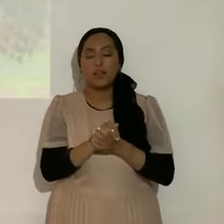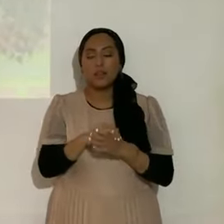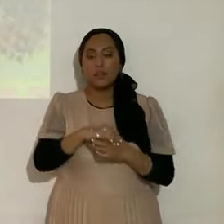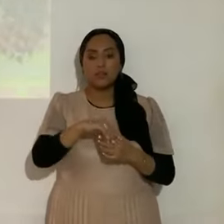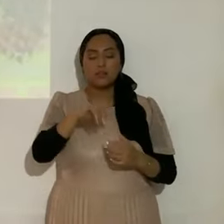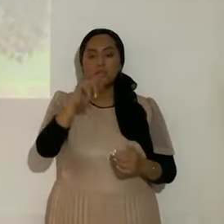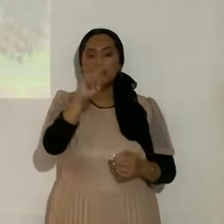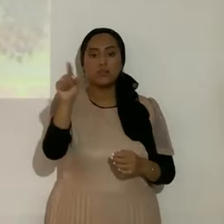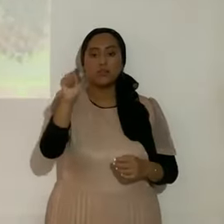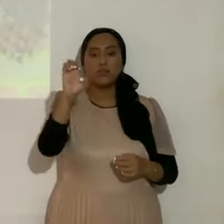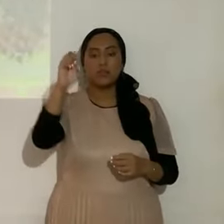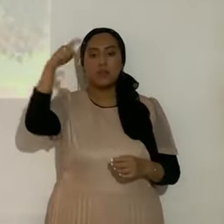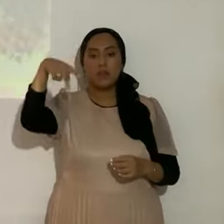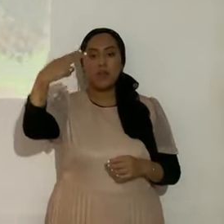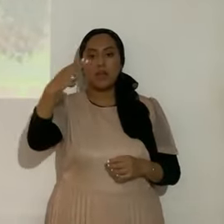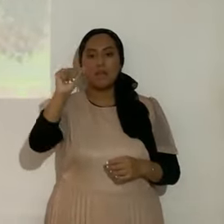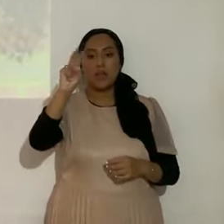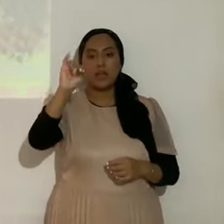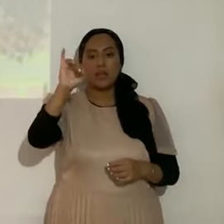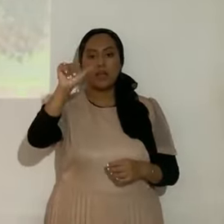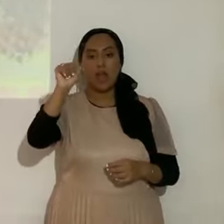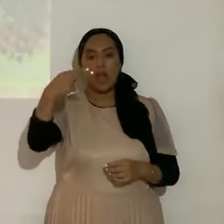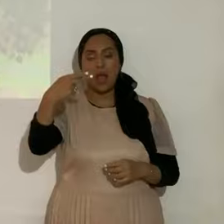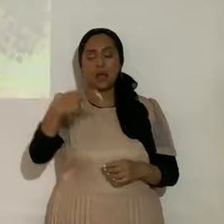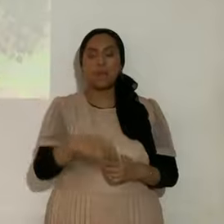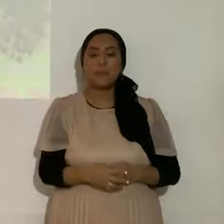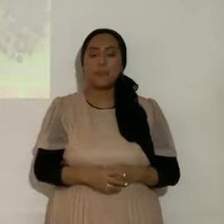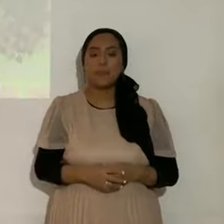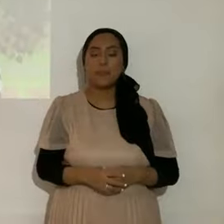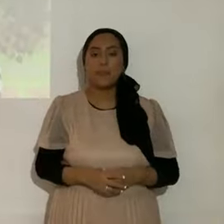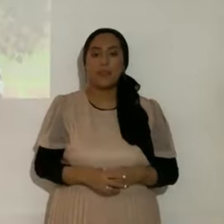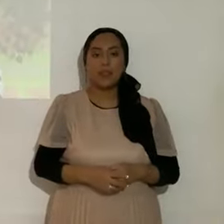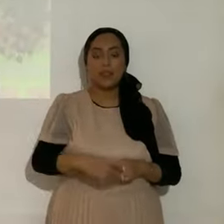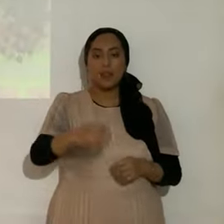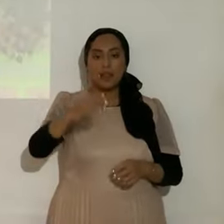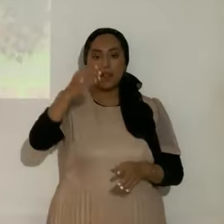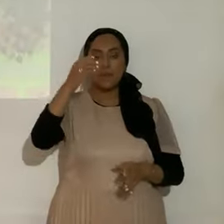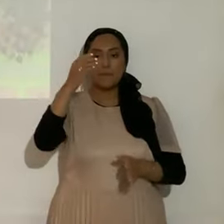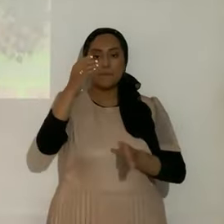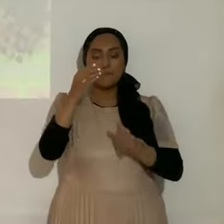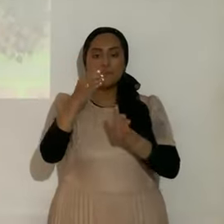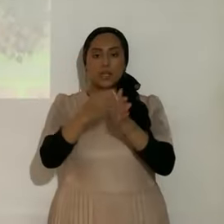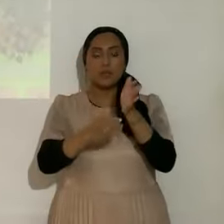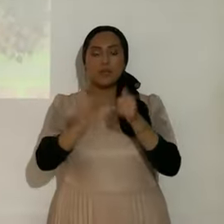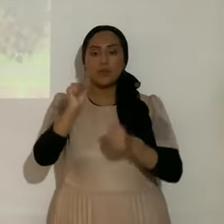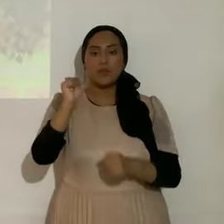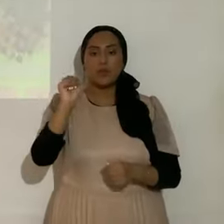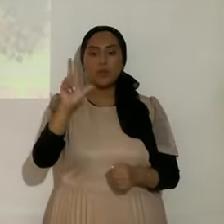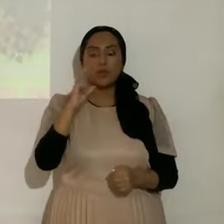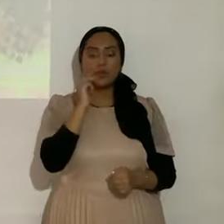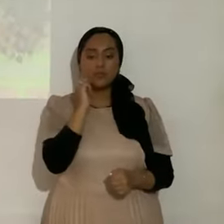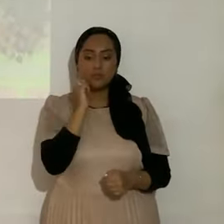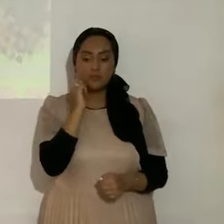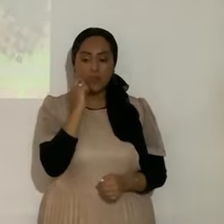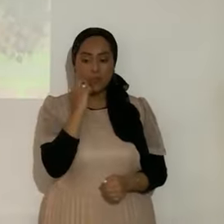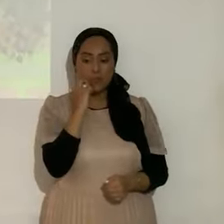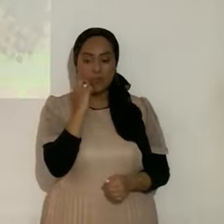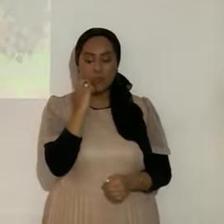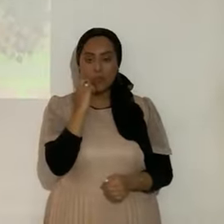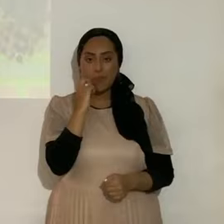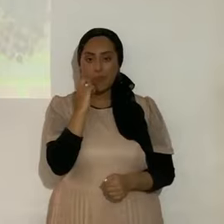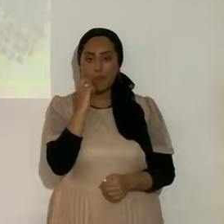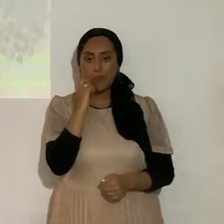Vamos al libro de Sofonías, por favor, hermanos. Y vamos a leer el capítulo 3. Vamos para allá, los